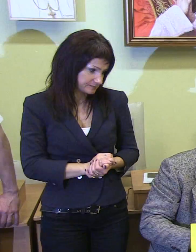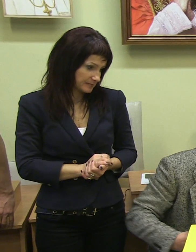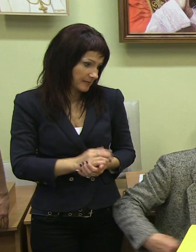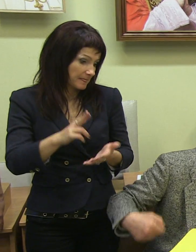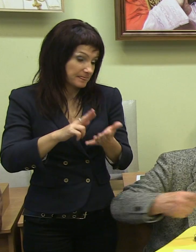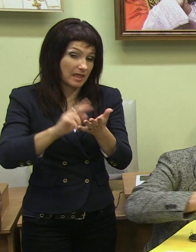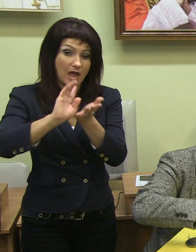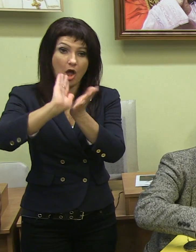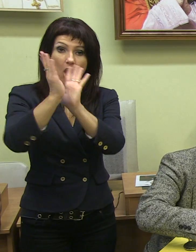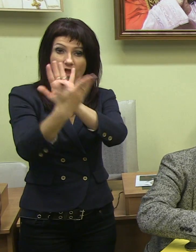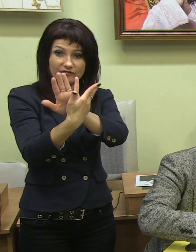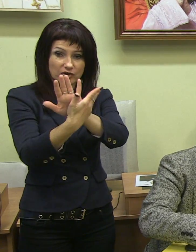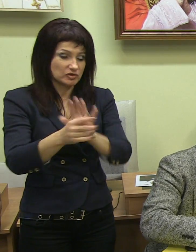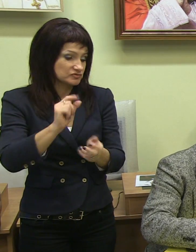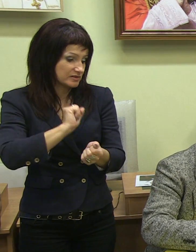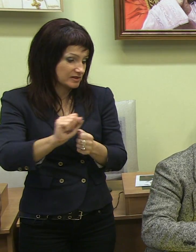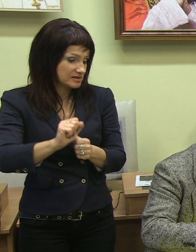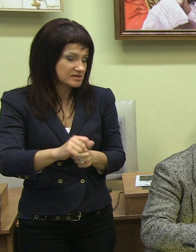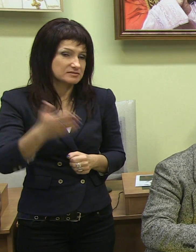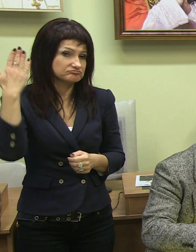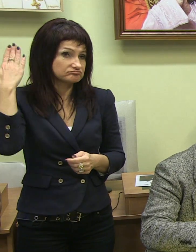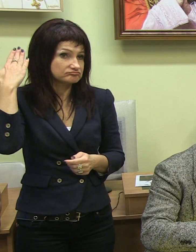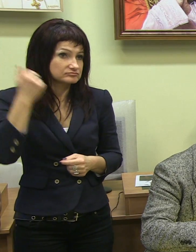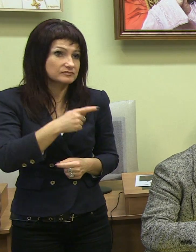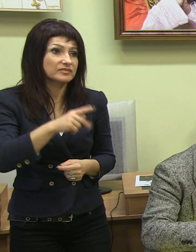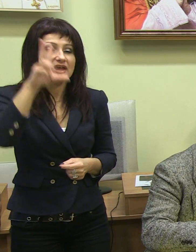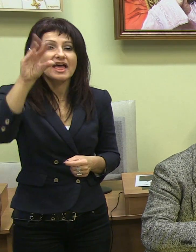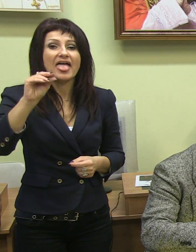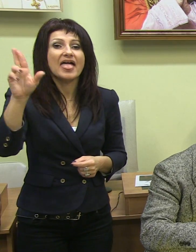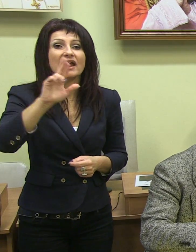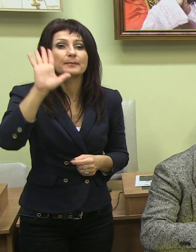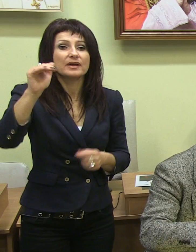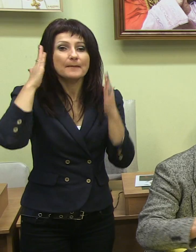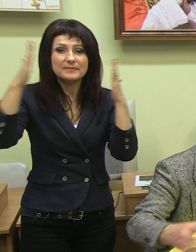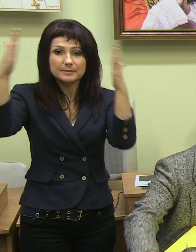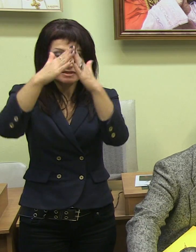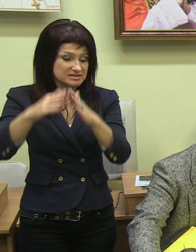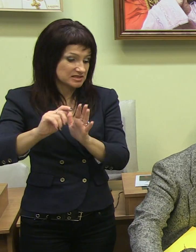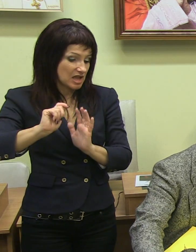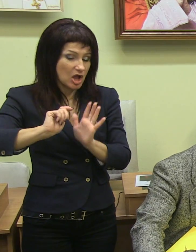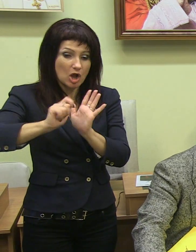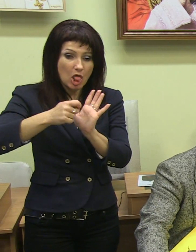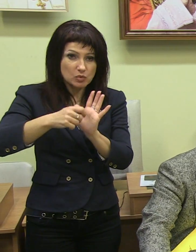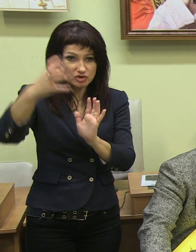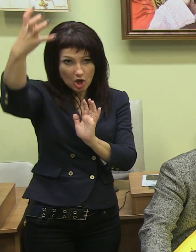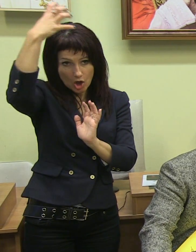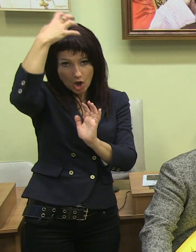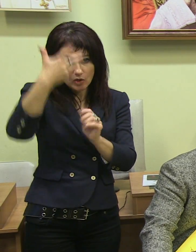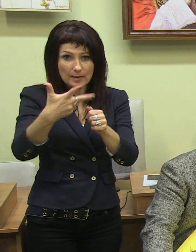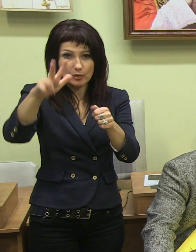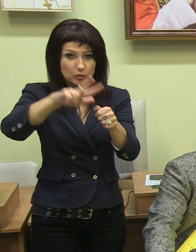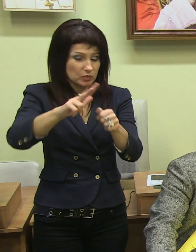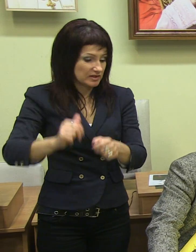Na odwrocie jest ówczesny herb papieski, klucze i korona